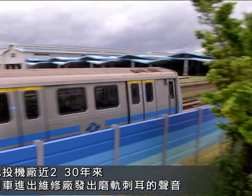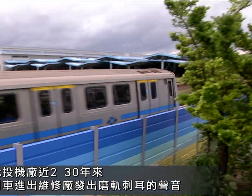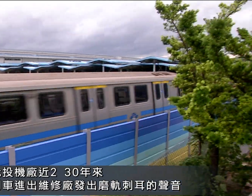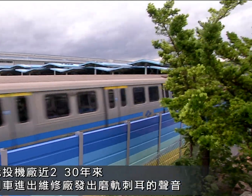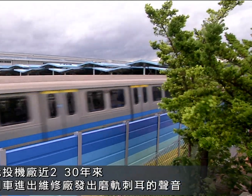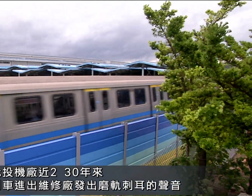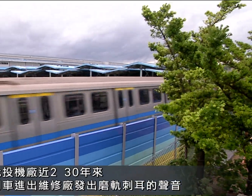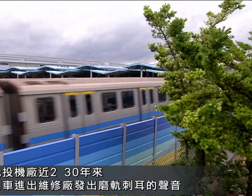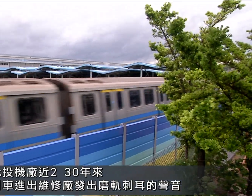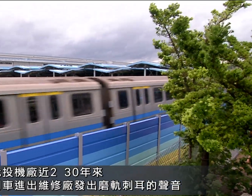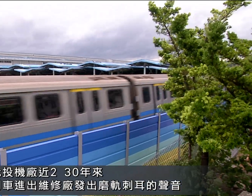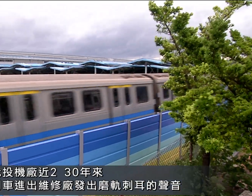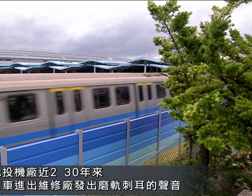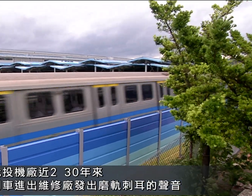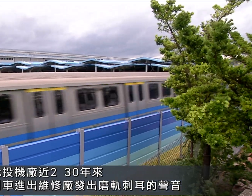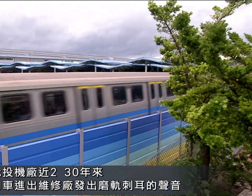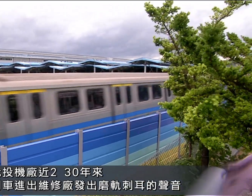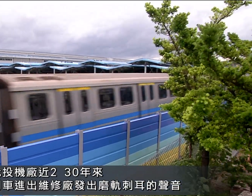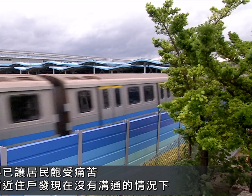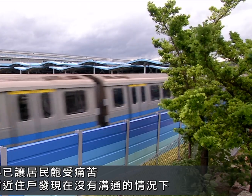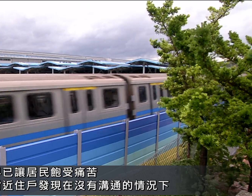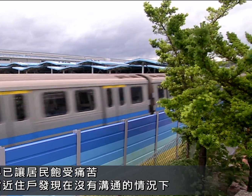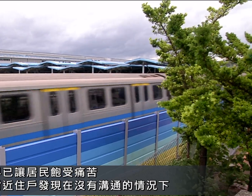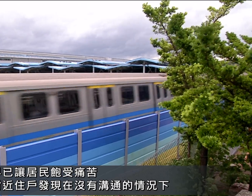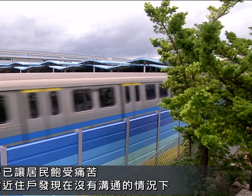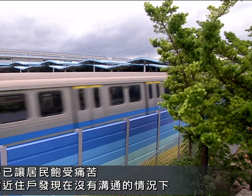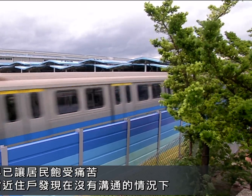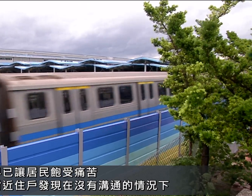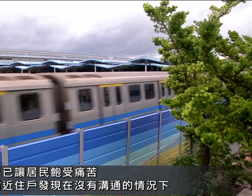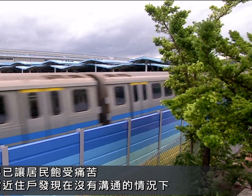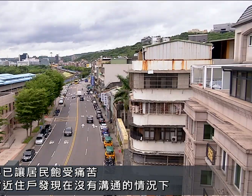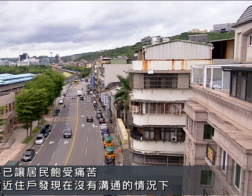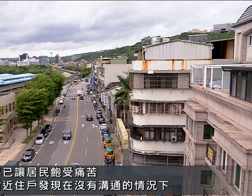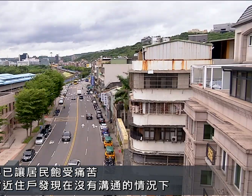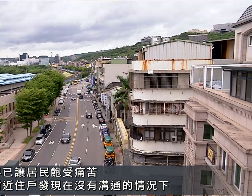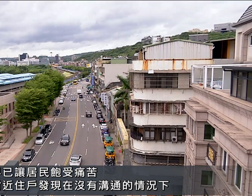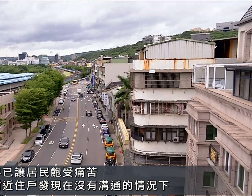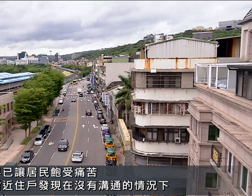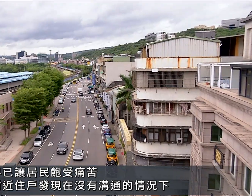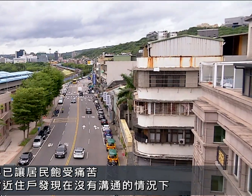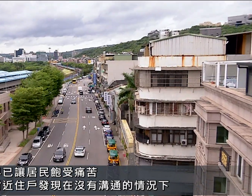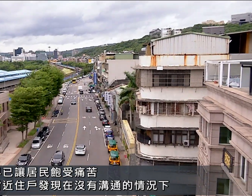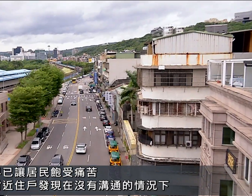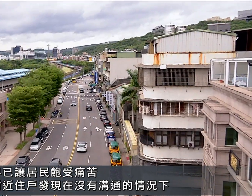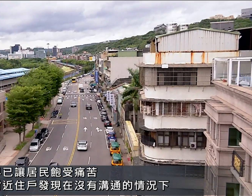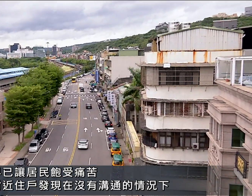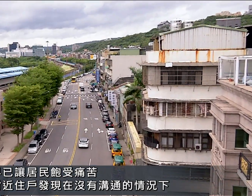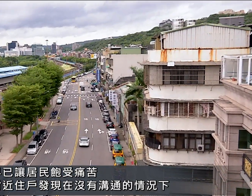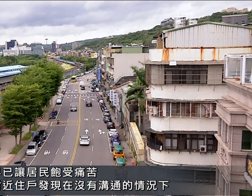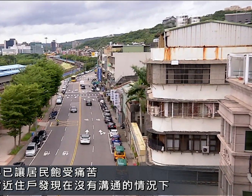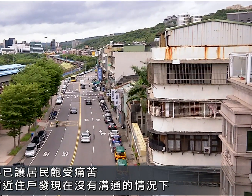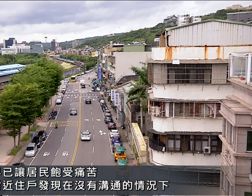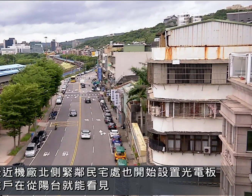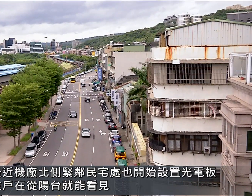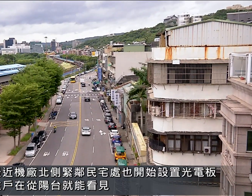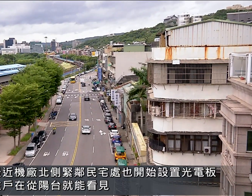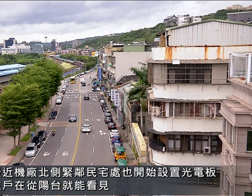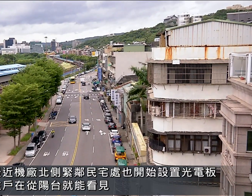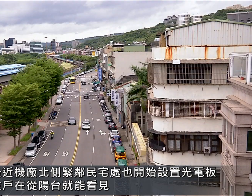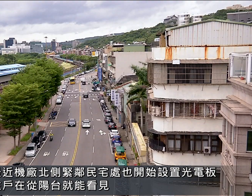发出魔鬼刺耳的声音，早已让居民饱受痛苦。附近住户发现，在没有沟通的情况下，最近机场北侧紧邻